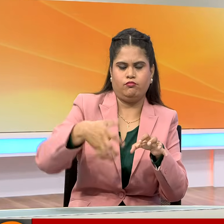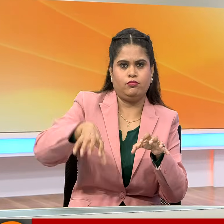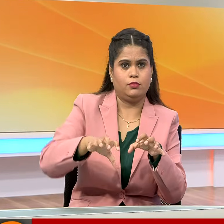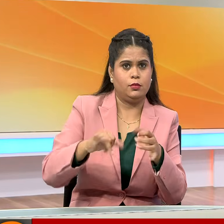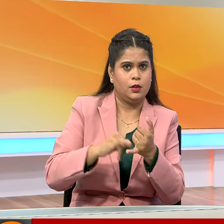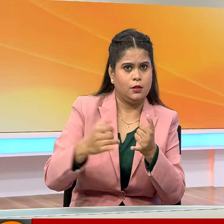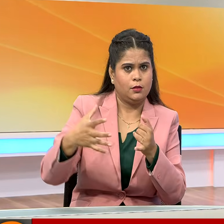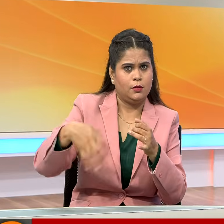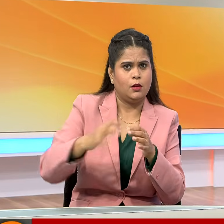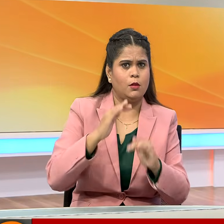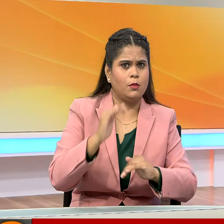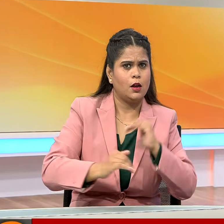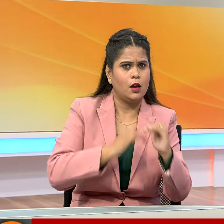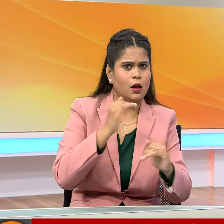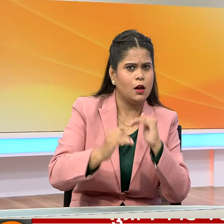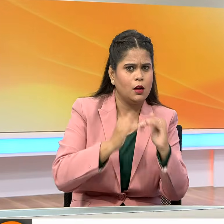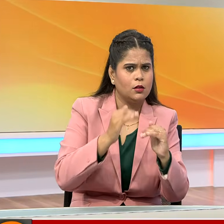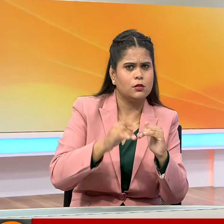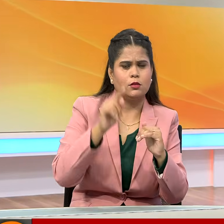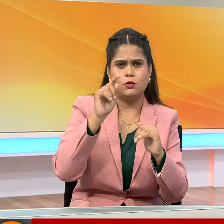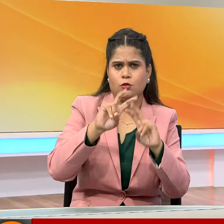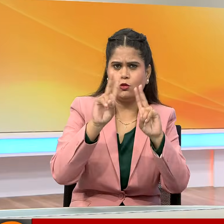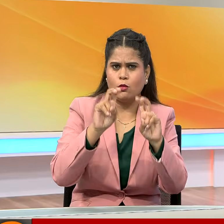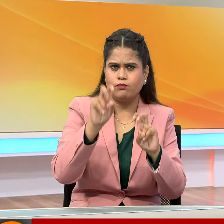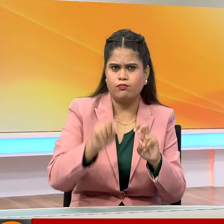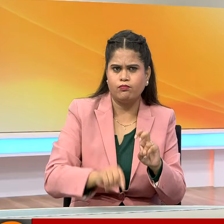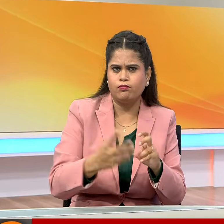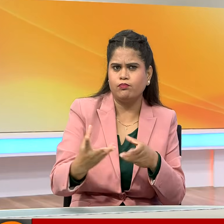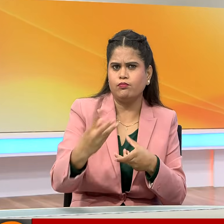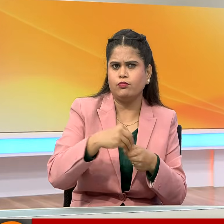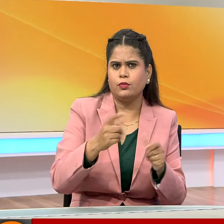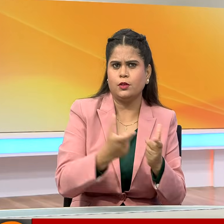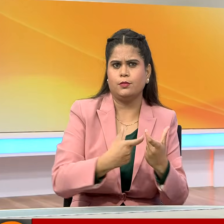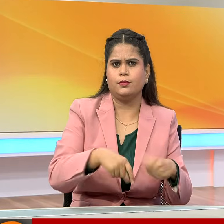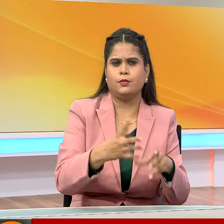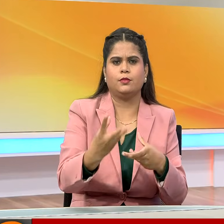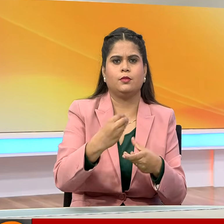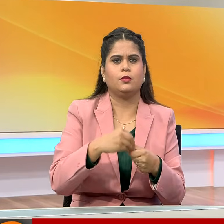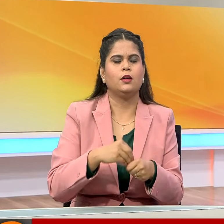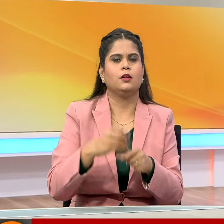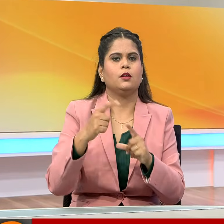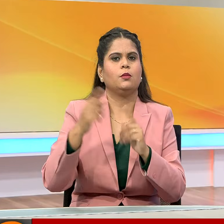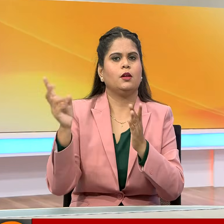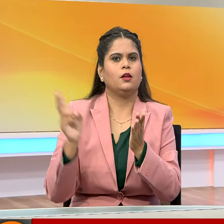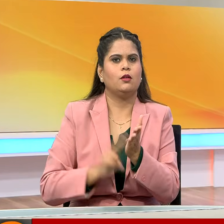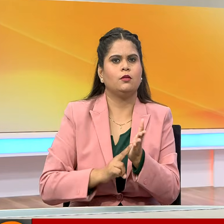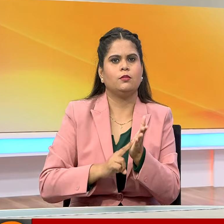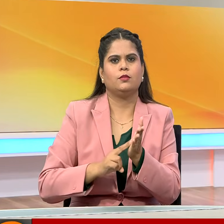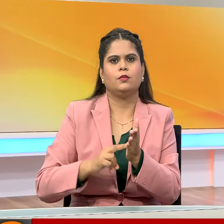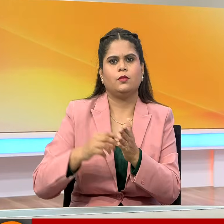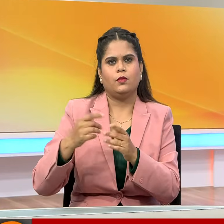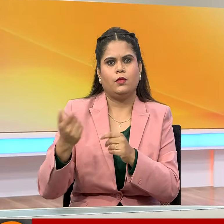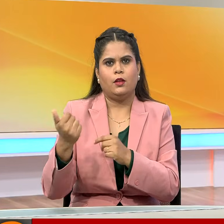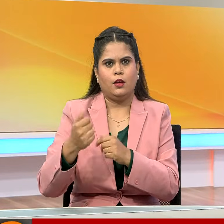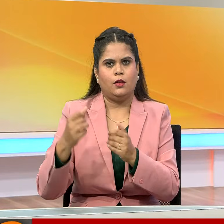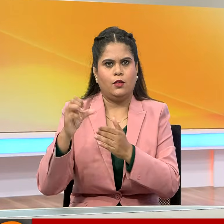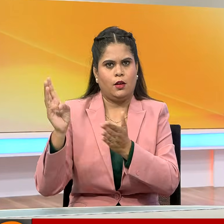और विकास से जुड़े मुद्दों पर चर्चा की। बैठक में तमिलनाडु के मुख्यमंत्री सी जोसेफ विजय,